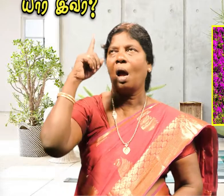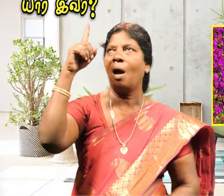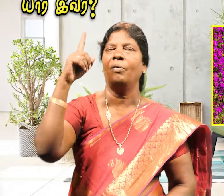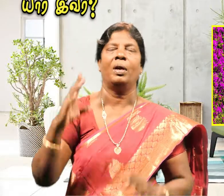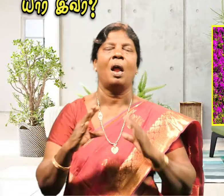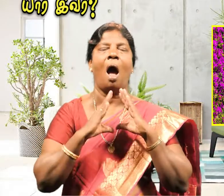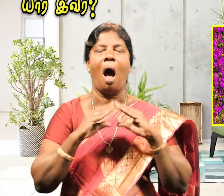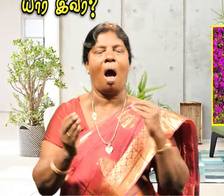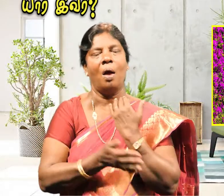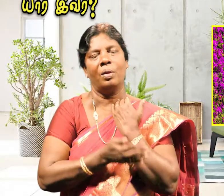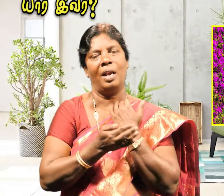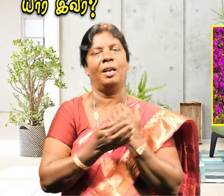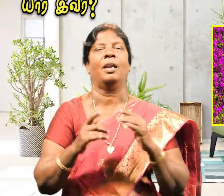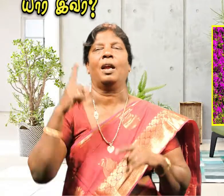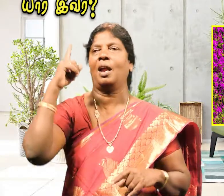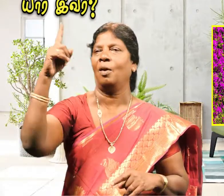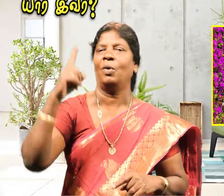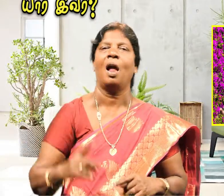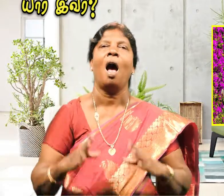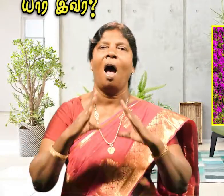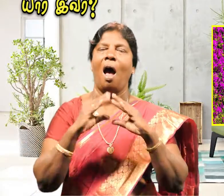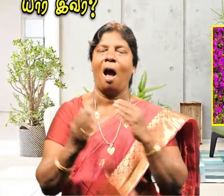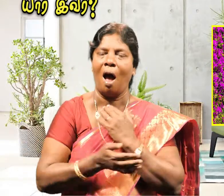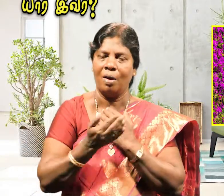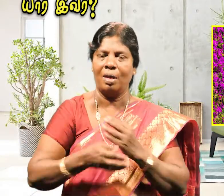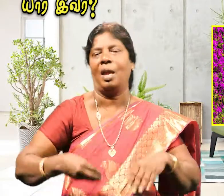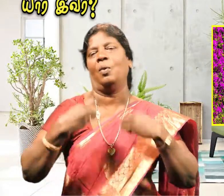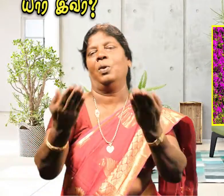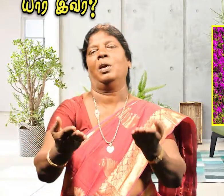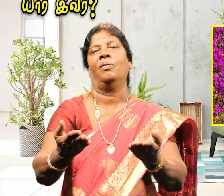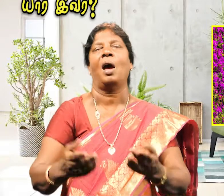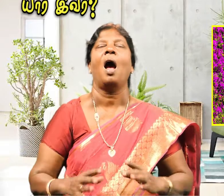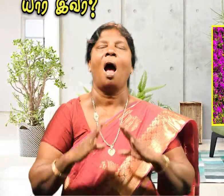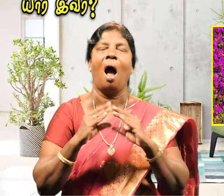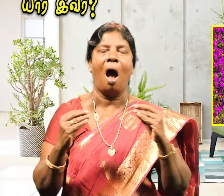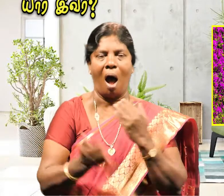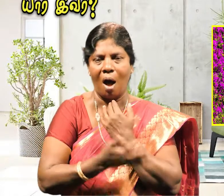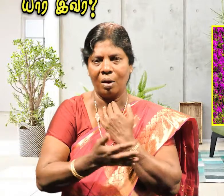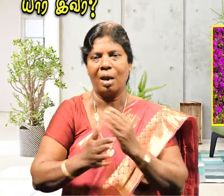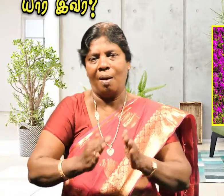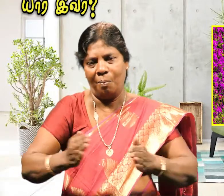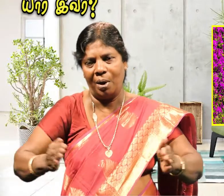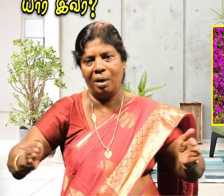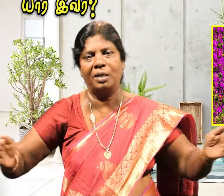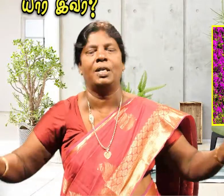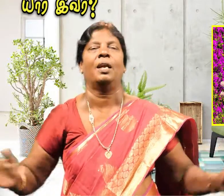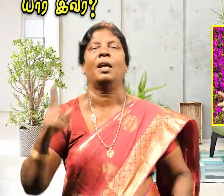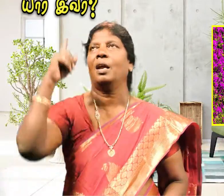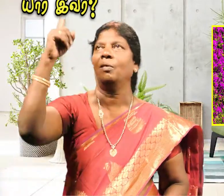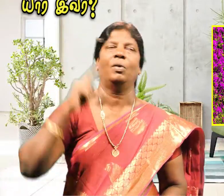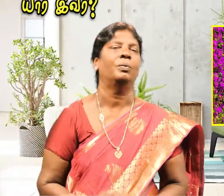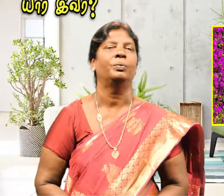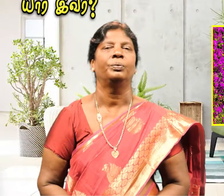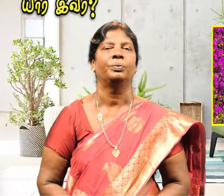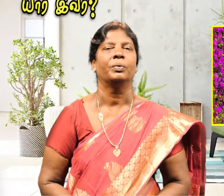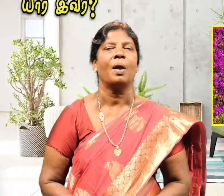அவர் ஆறுதலின் கடவுள், அவர் ஆறுதலை அருளுகிற கடவுள், ஆறுதலை பெருக செய்கிற